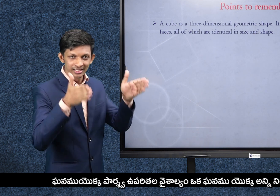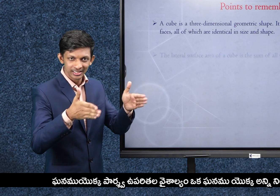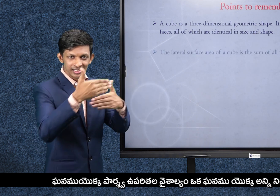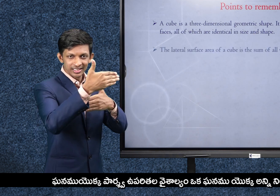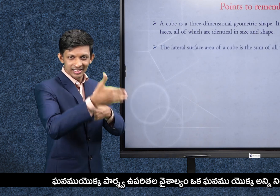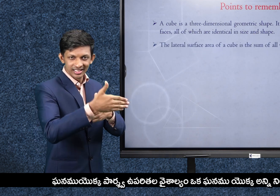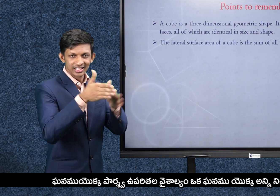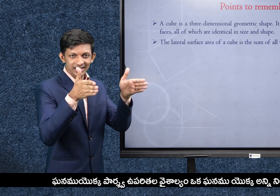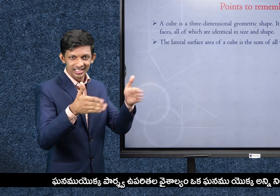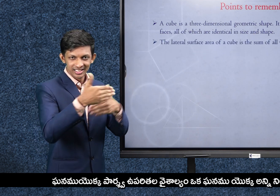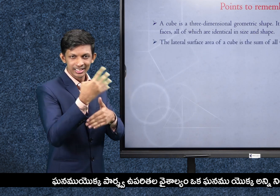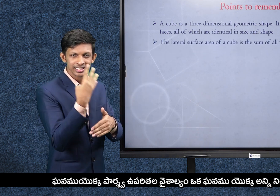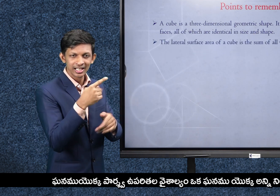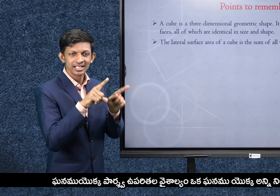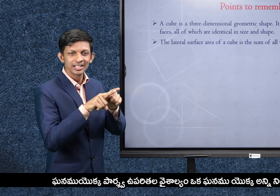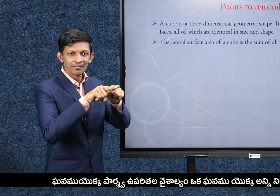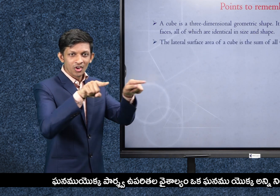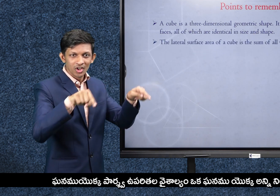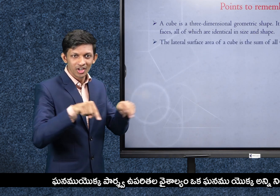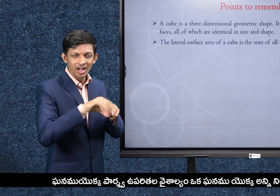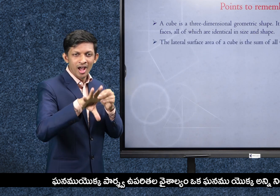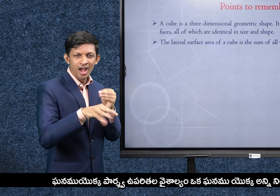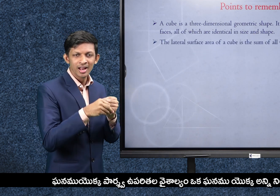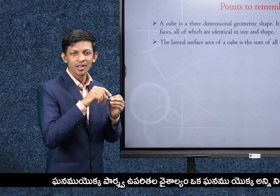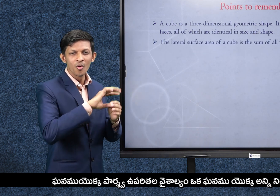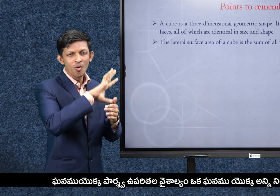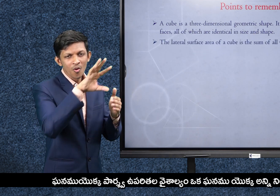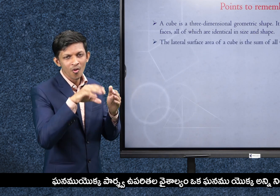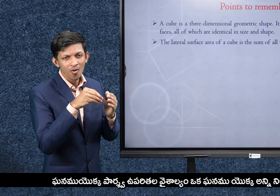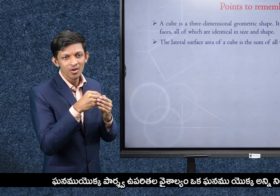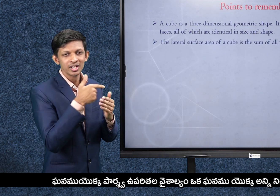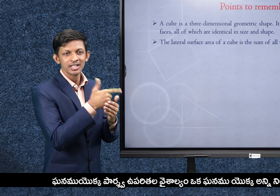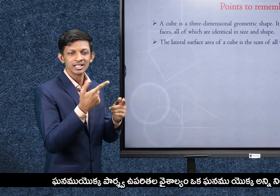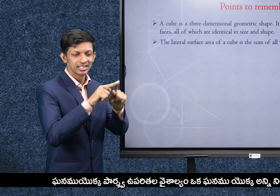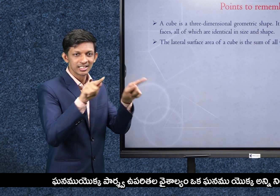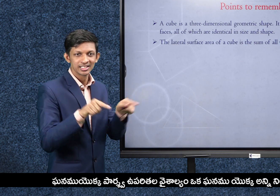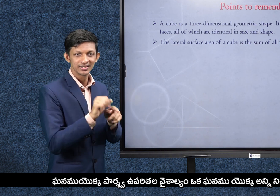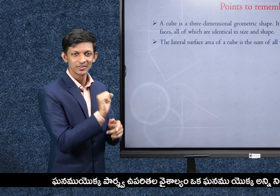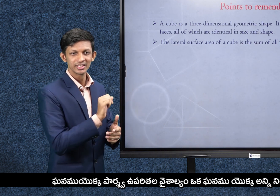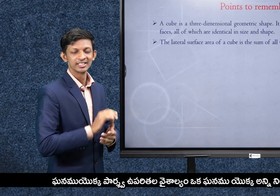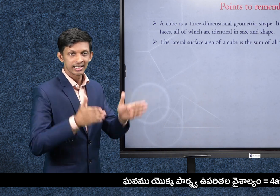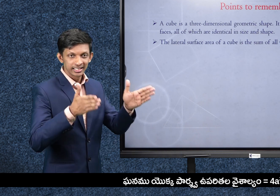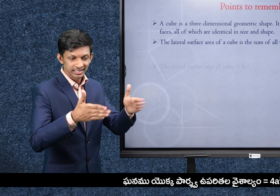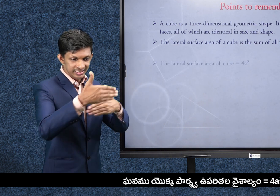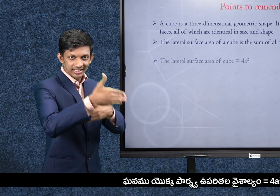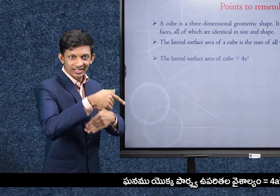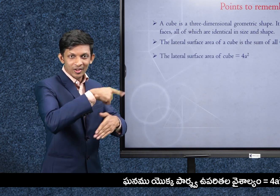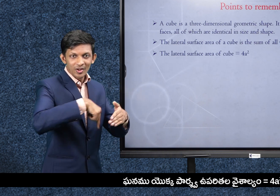క్యూబ్ యొక్క పార్శ్వ ఉపరితల వైశాల్యం ఒక క్యూబ్ యొక్క అన్ని నిలువు ముఖాల మొత్తం. క్యూబ్ యొక్క